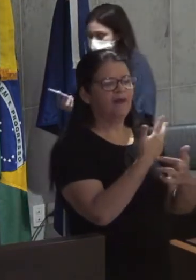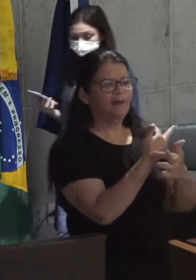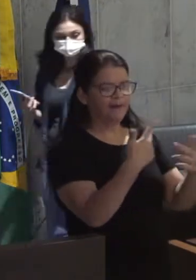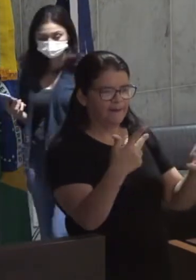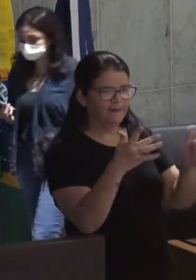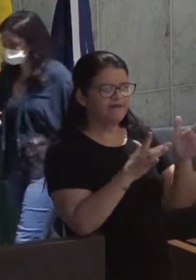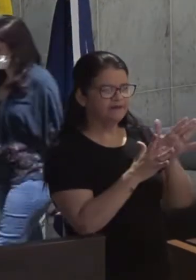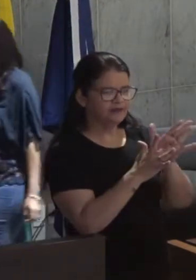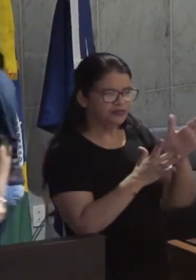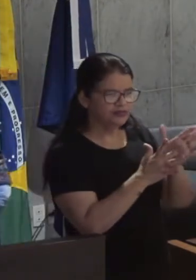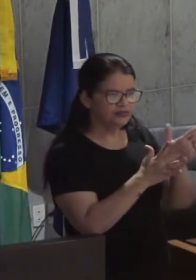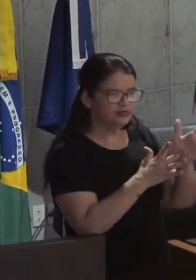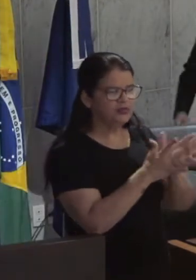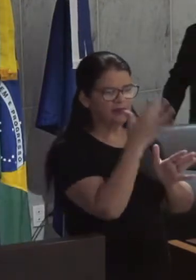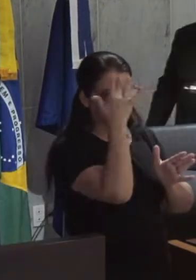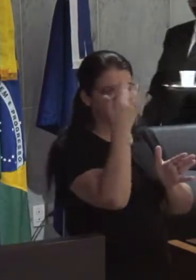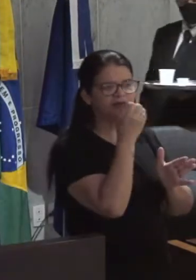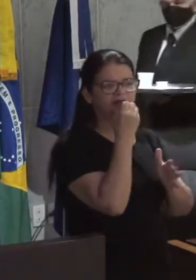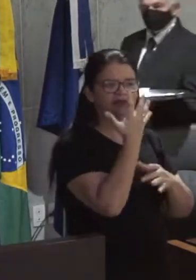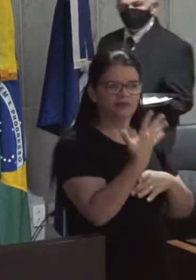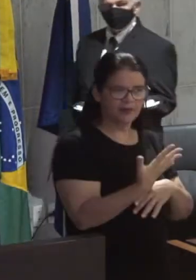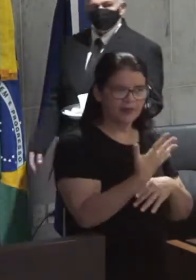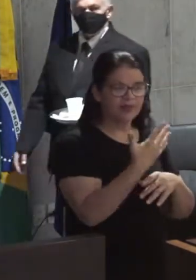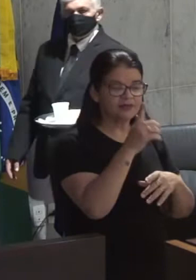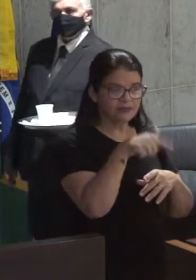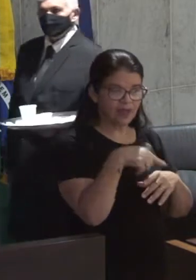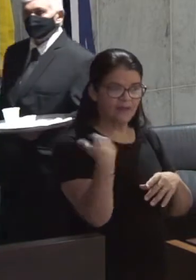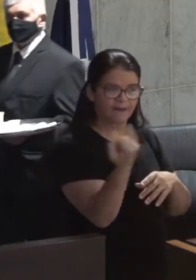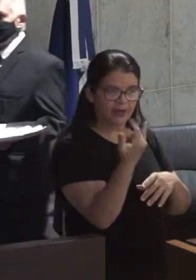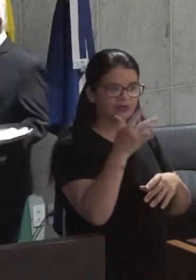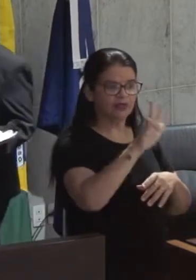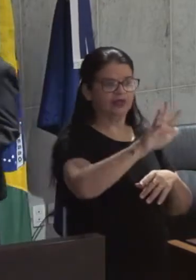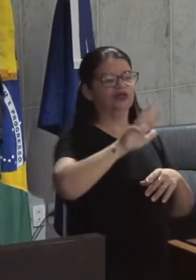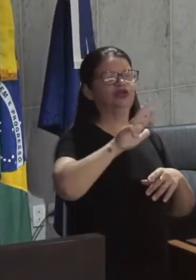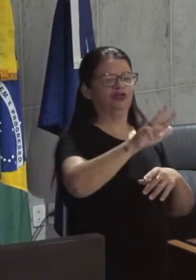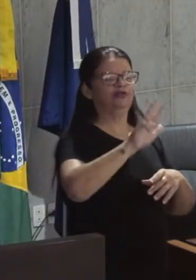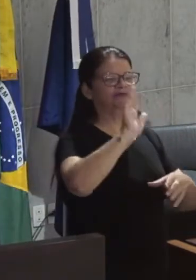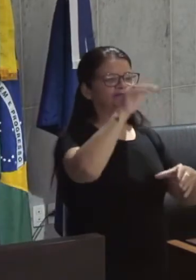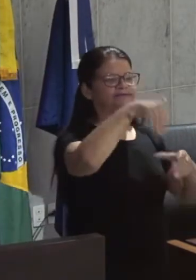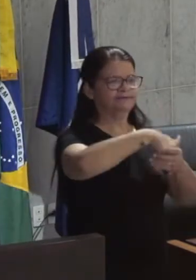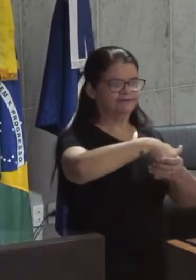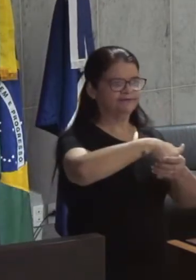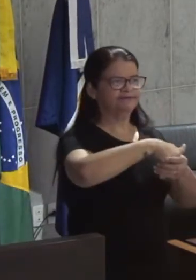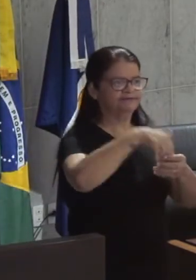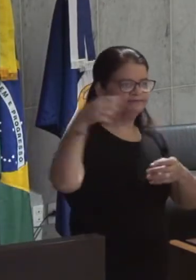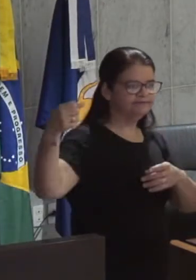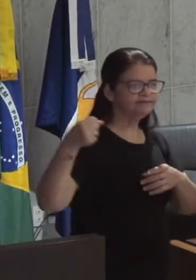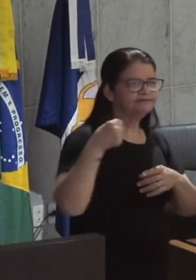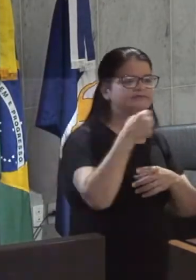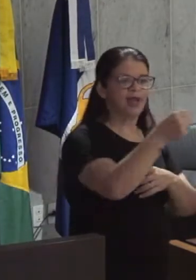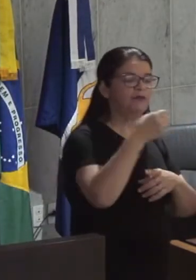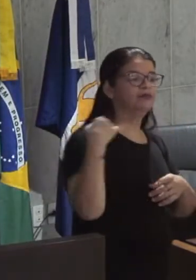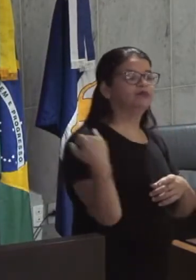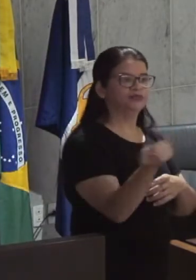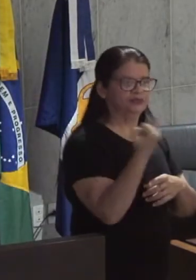cordeiro. É importante eleger Lula. É importante eleger Lula, que é muito importante.